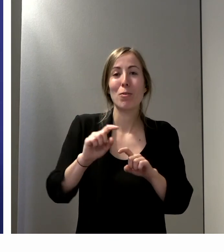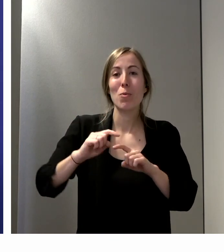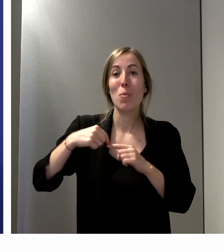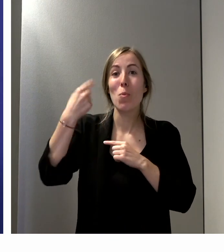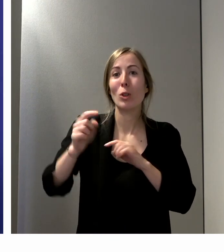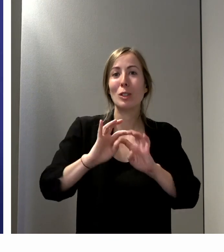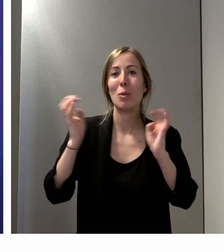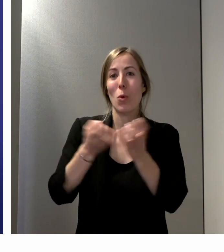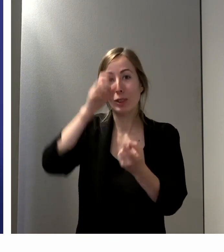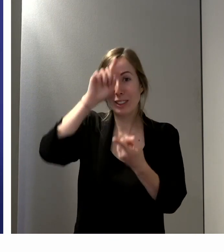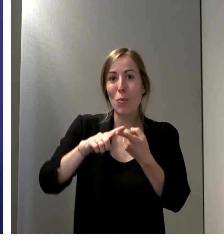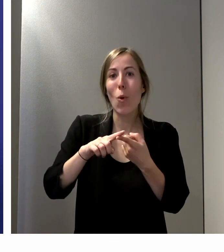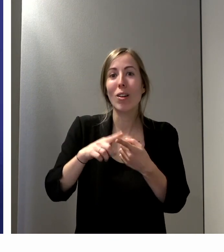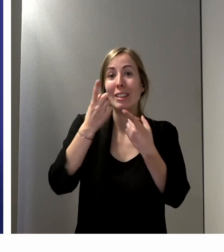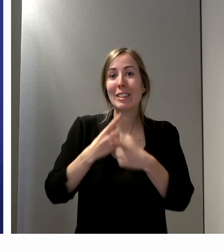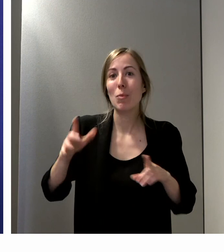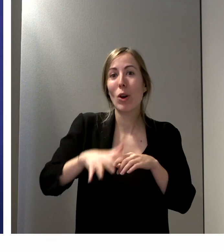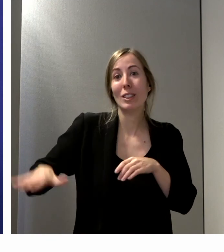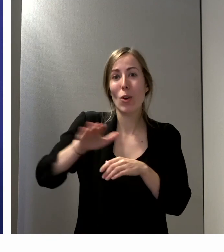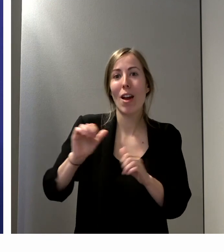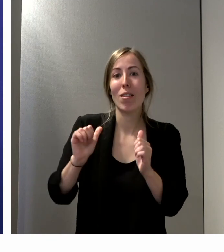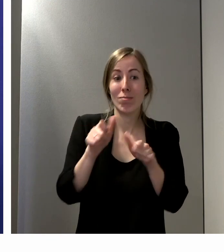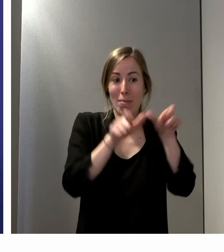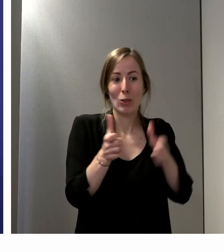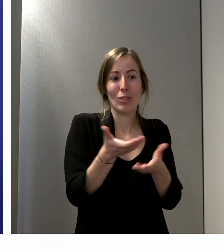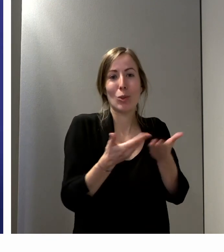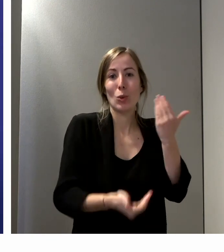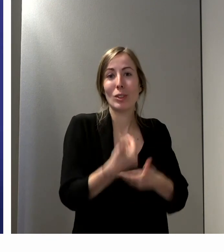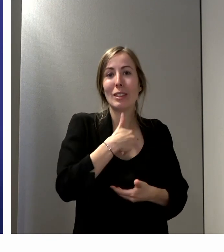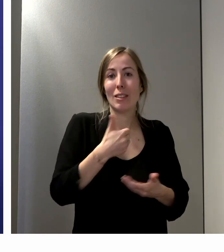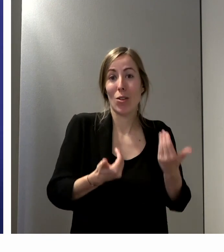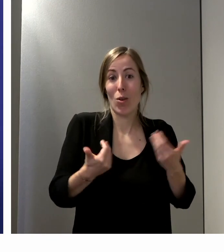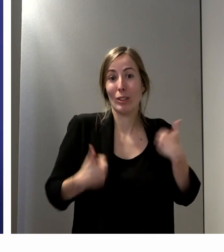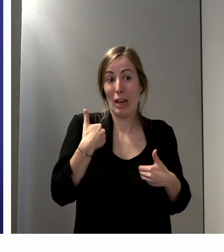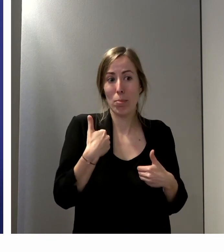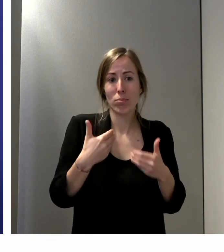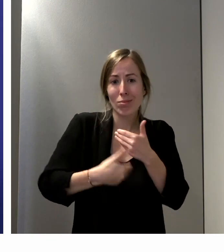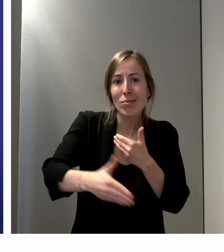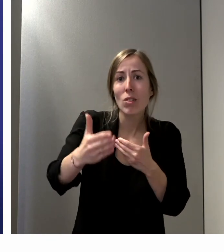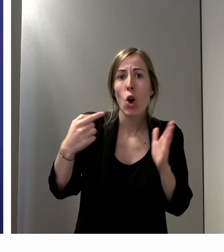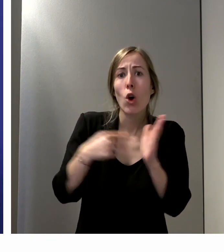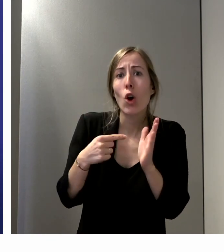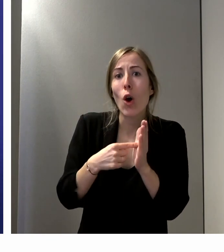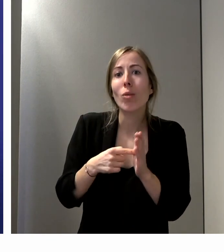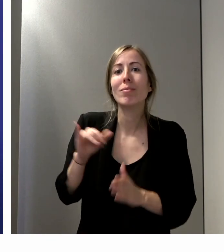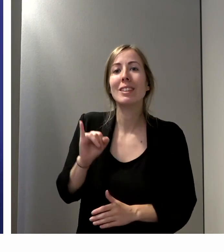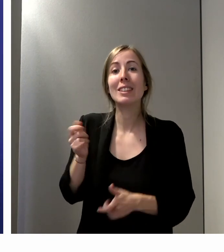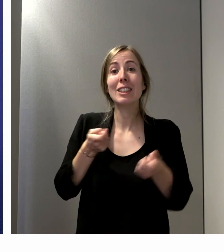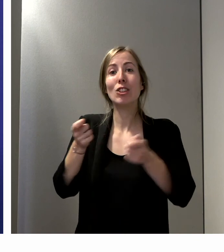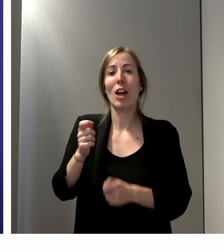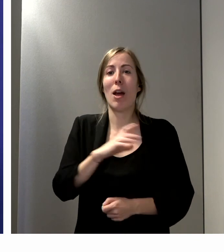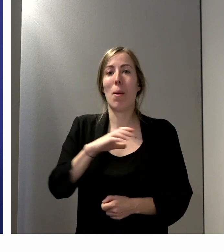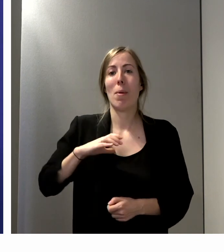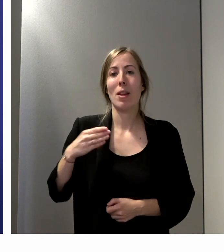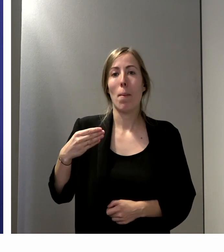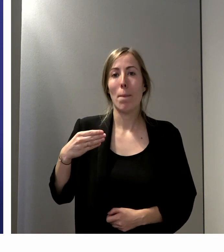sur la démocratie locale avec les personnes handicapées. C'est pour quand ? Qui sera animée par Marie-Pierre Martin. Donc,